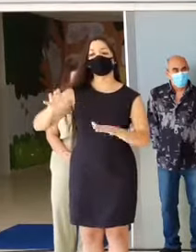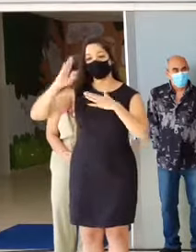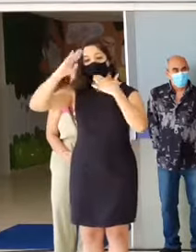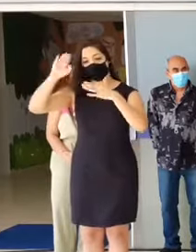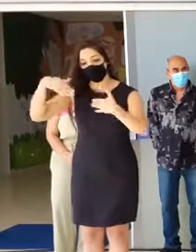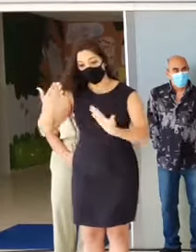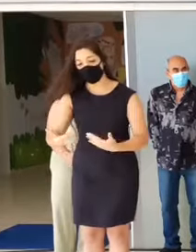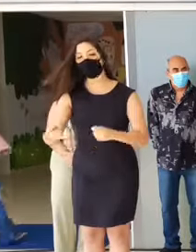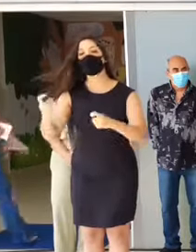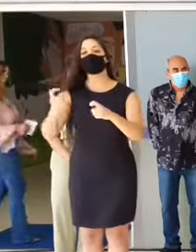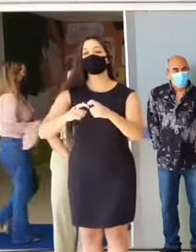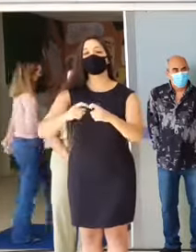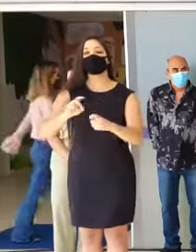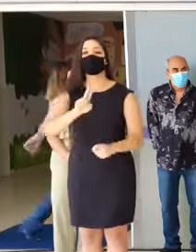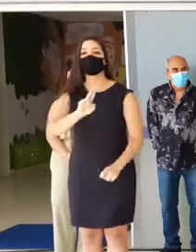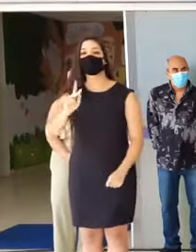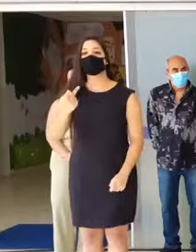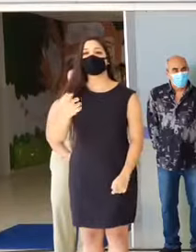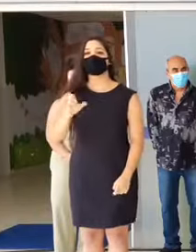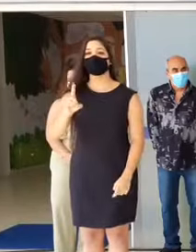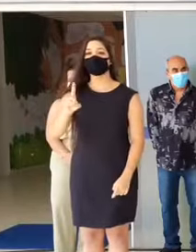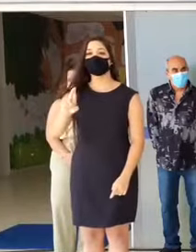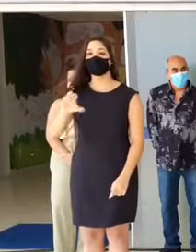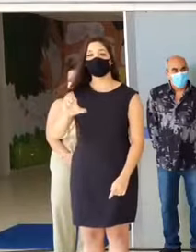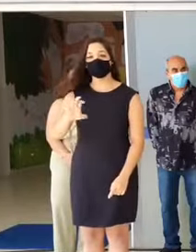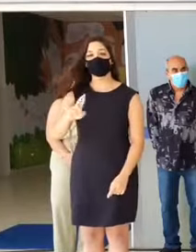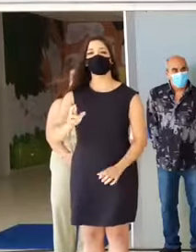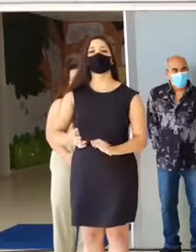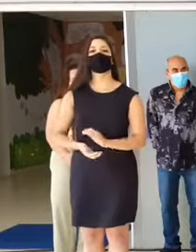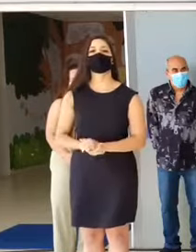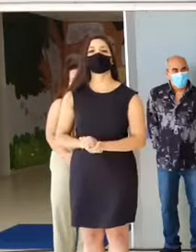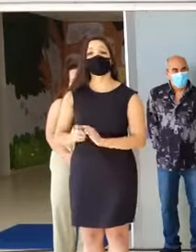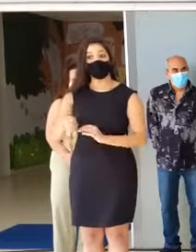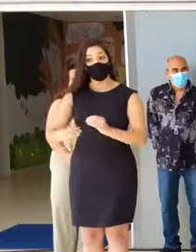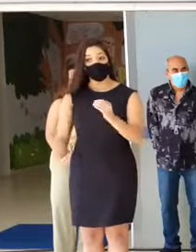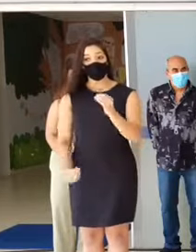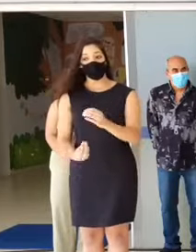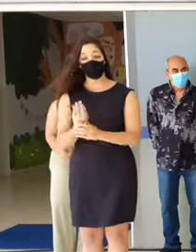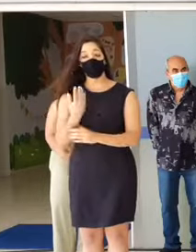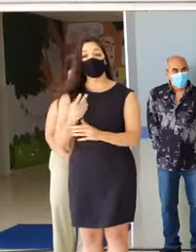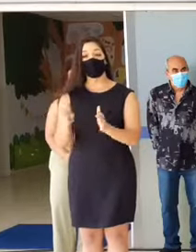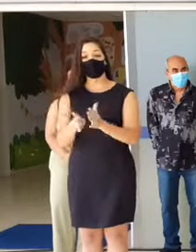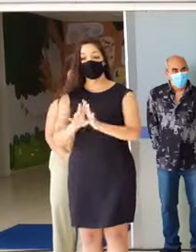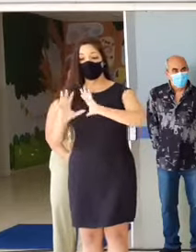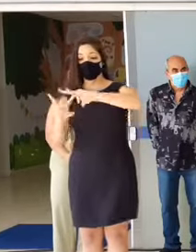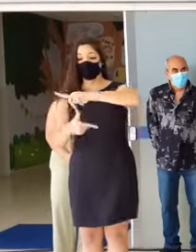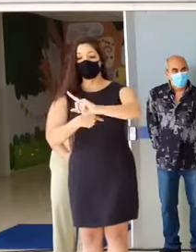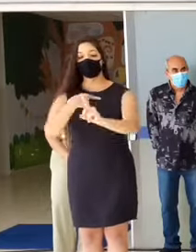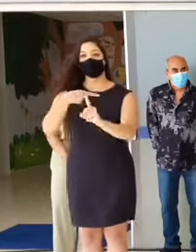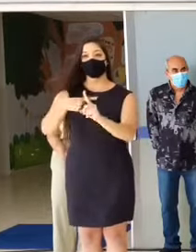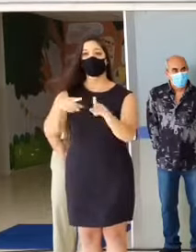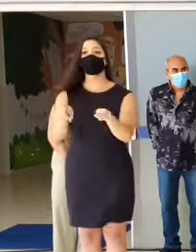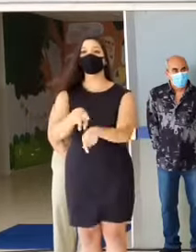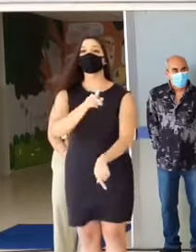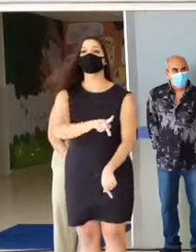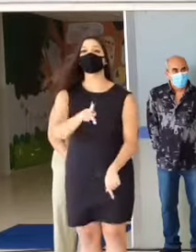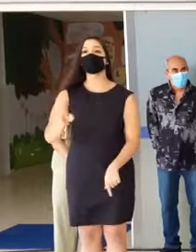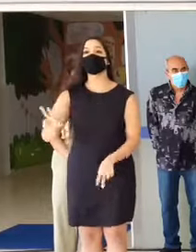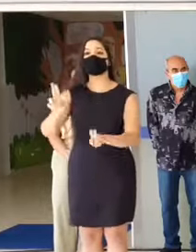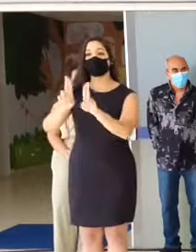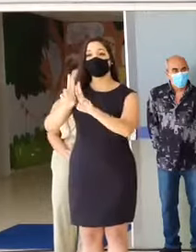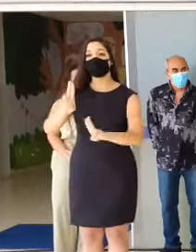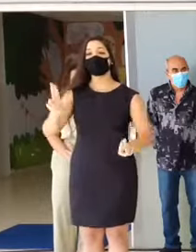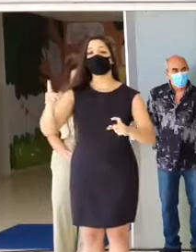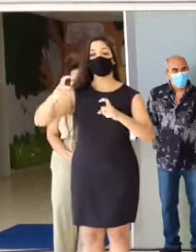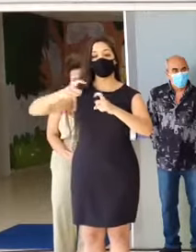ao médico pediatra Dr. Helder Castro de Bastos, um dos fundadores da Missão Sal da Terra e também professor da Faculdade de